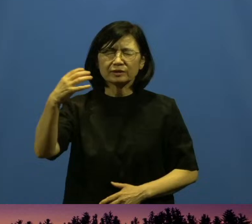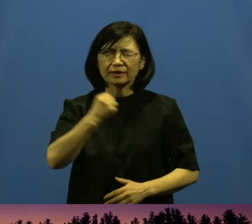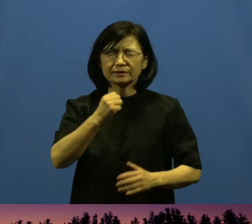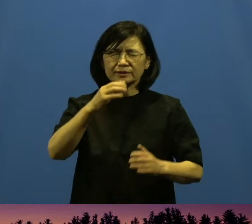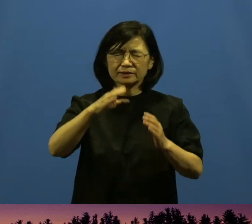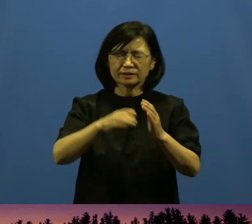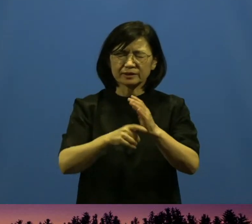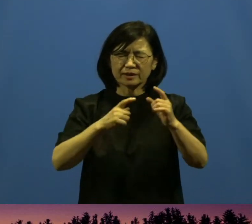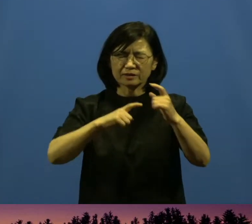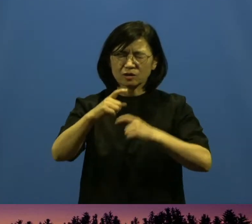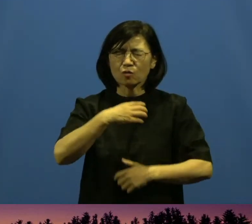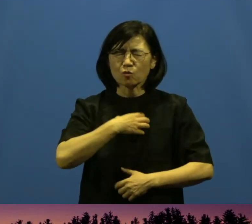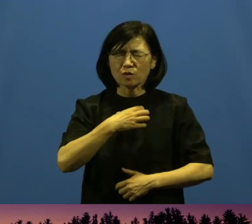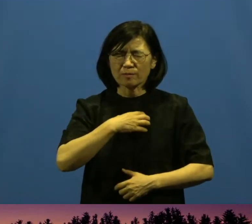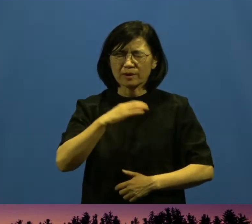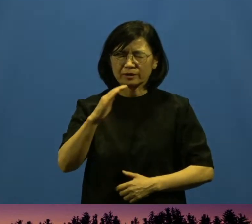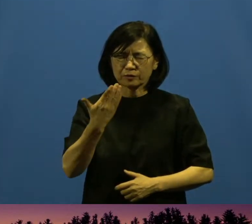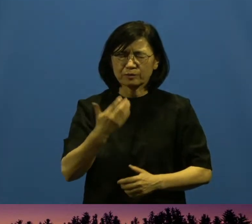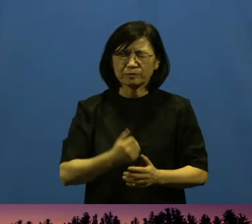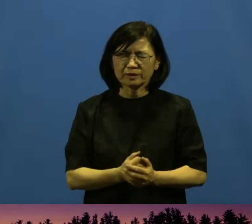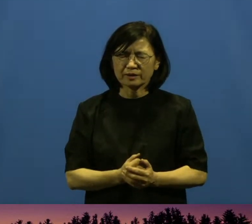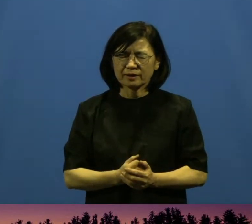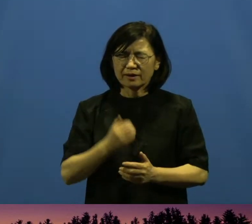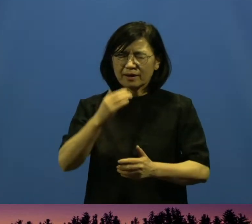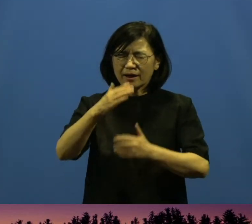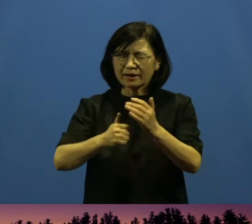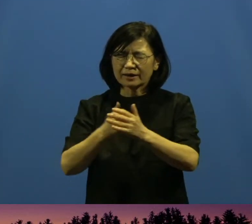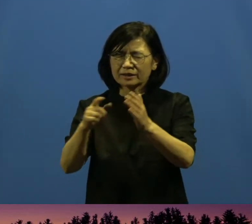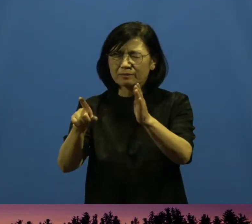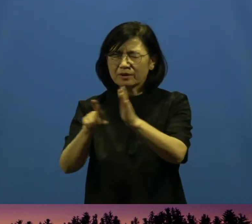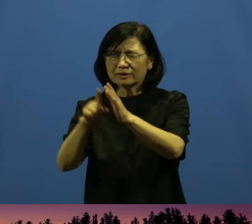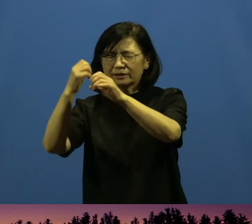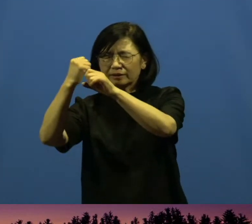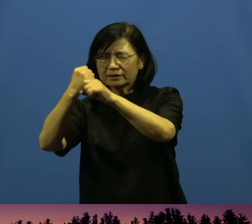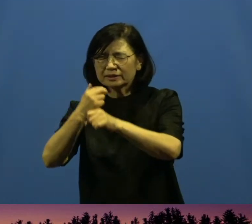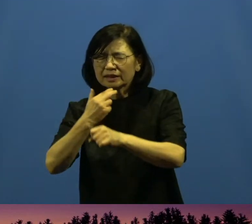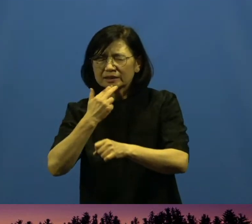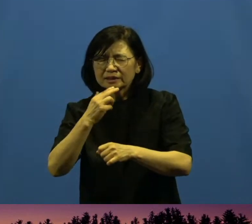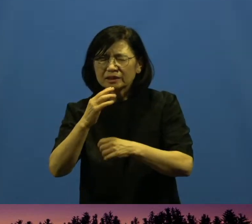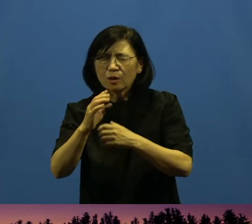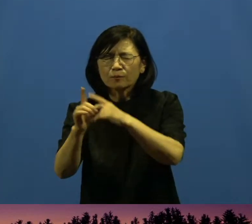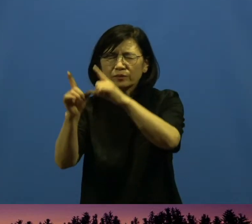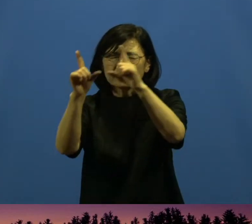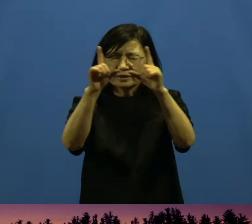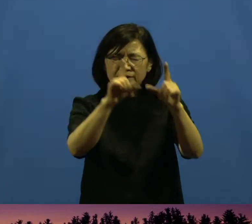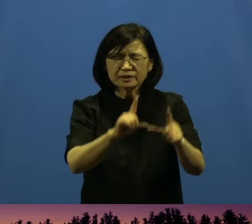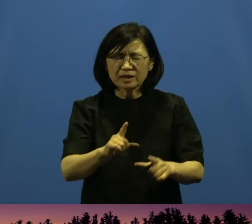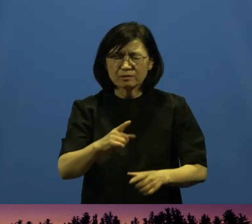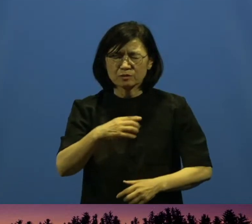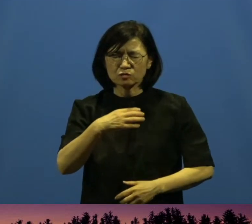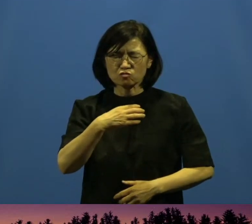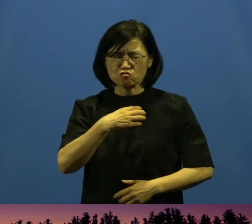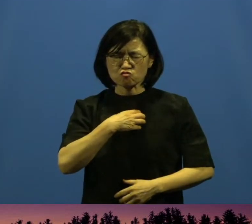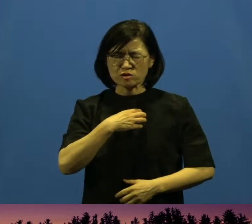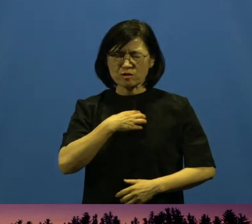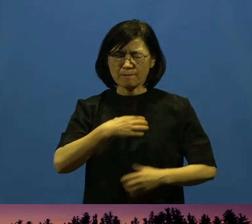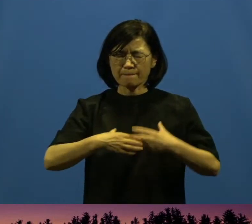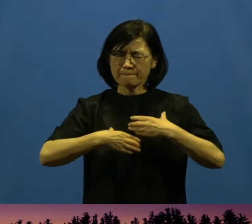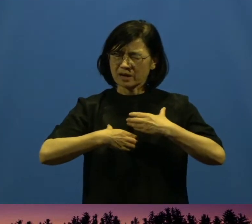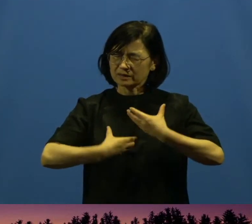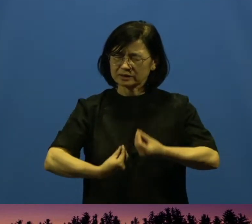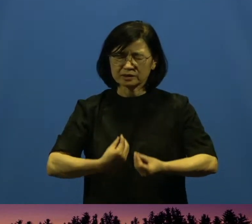하나님을 의지하지 않고 살아온 우리의 삶은 위험한 거예요. 어떤 것도 안전하지 않아요.